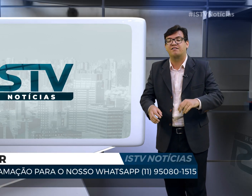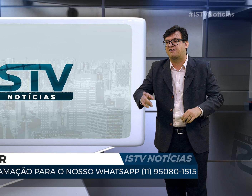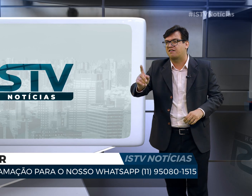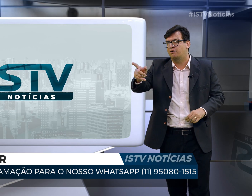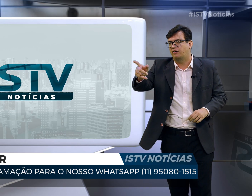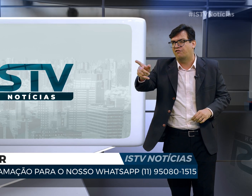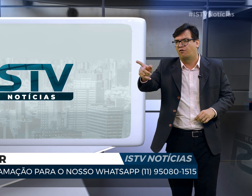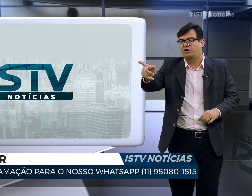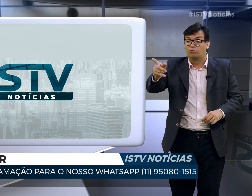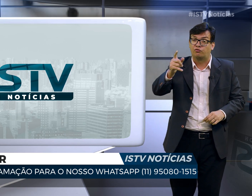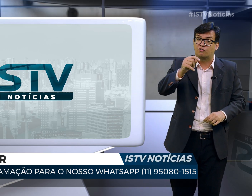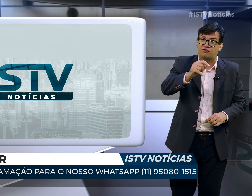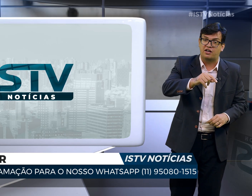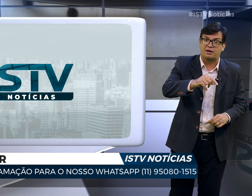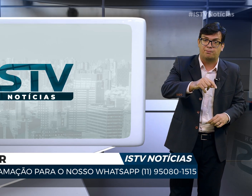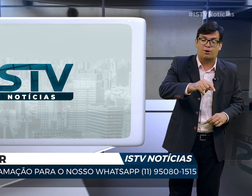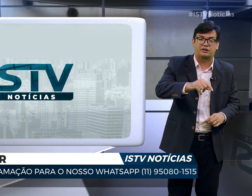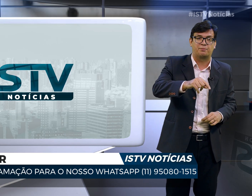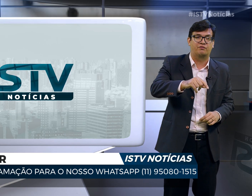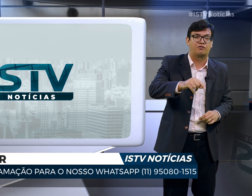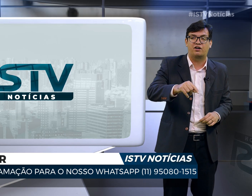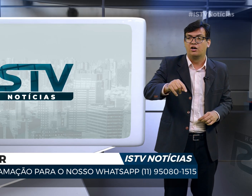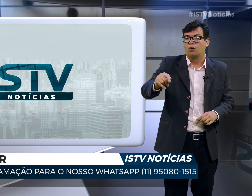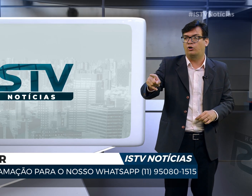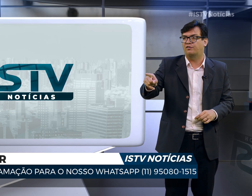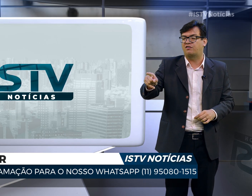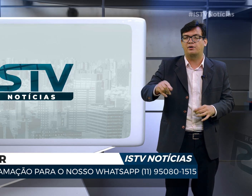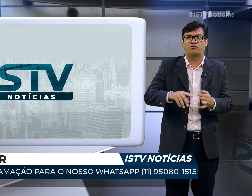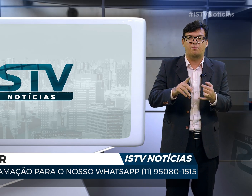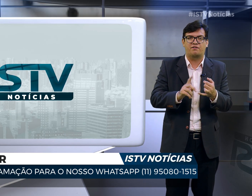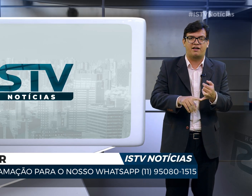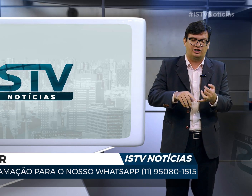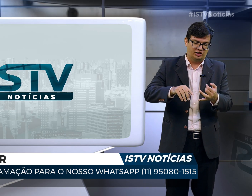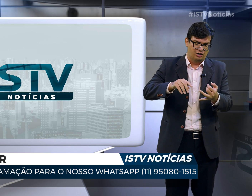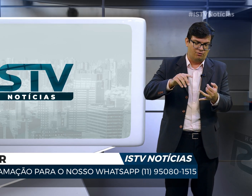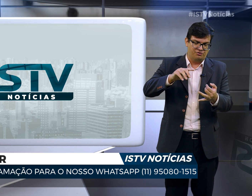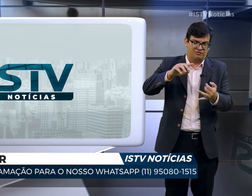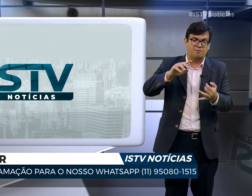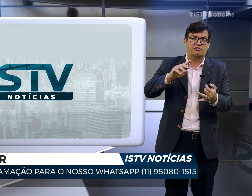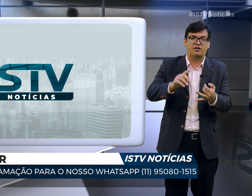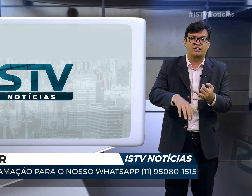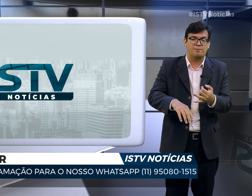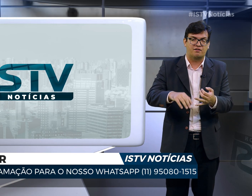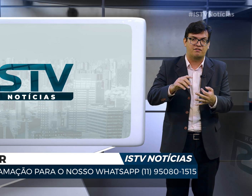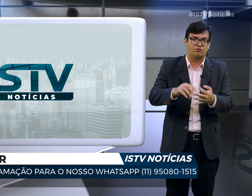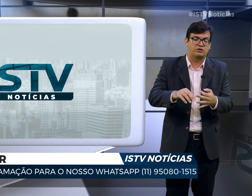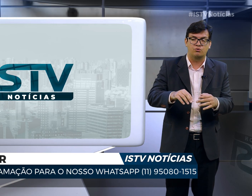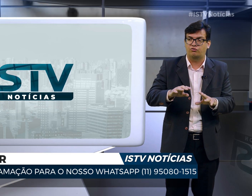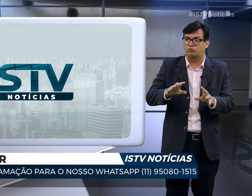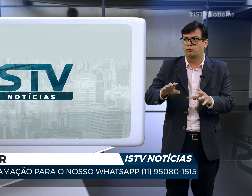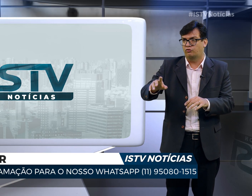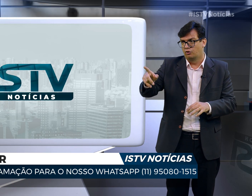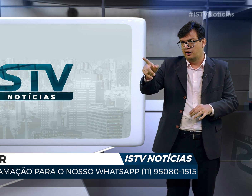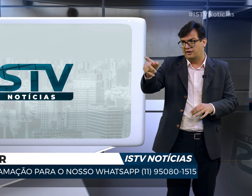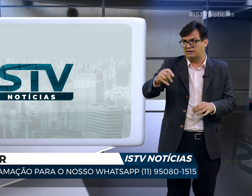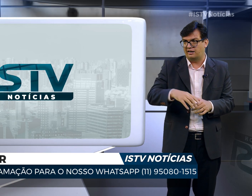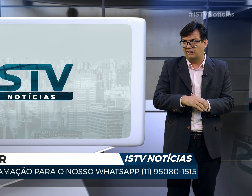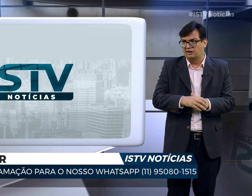11 95 80 15 15. Esse é o telefone do Você Repórter para você, onde você manda sua mensagem, onde você manda sua reclamação, sua denúncia, tudo isso na tela